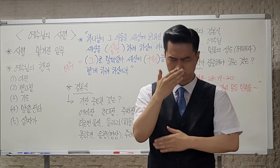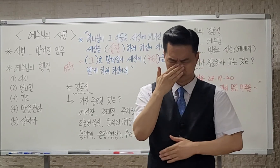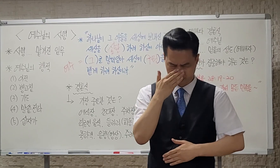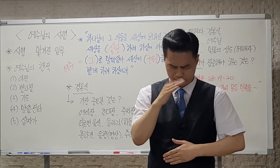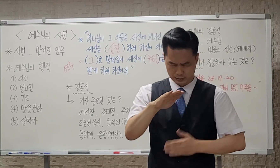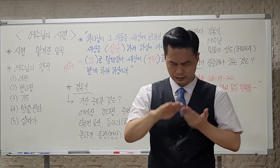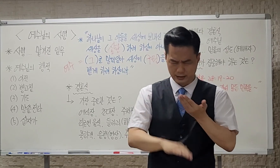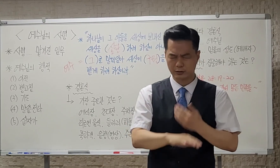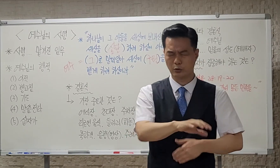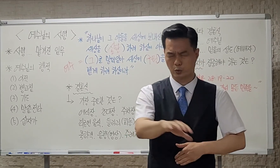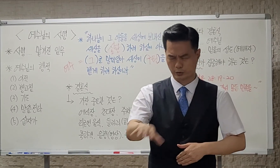그 낮은 곳,